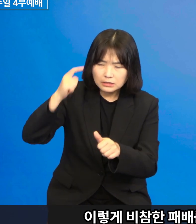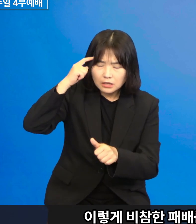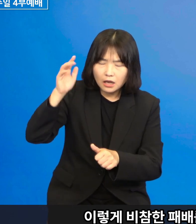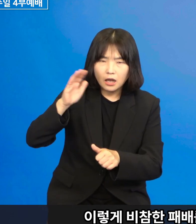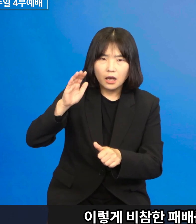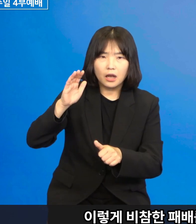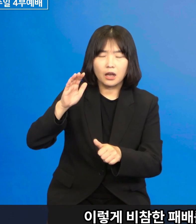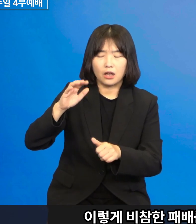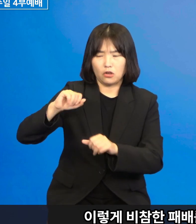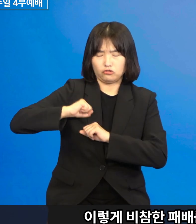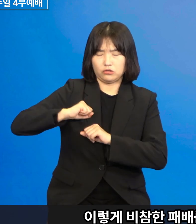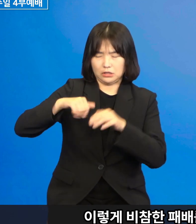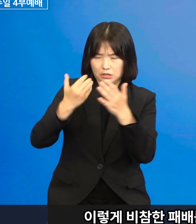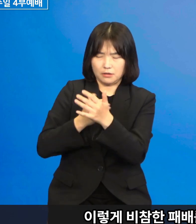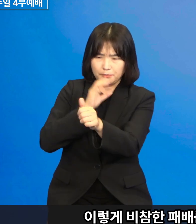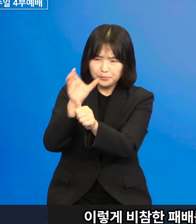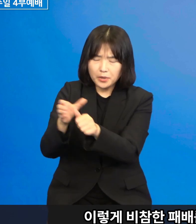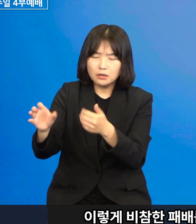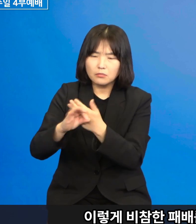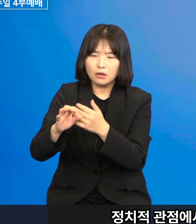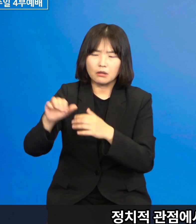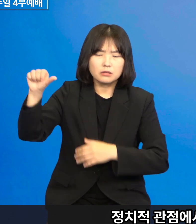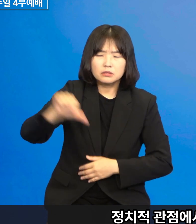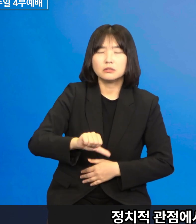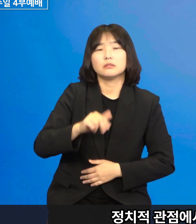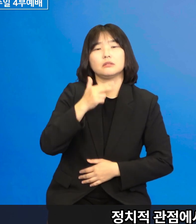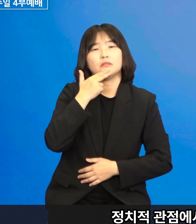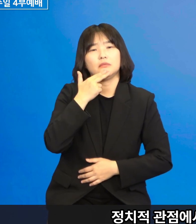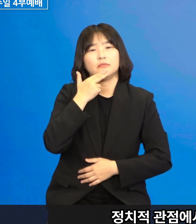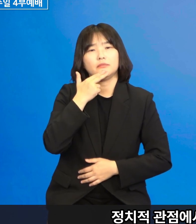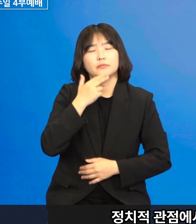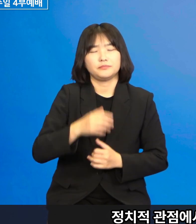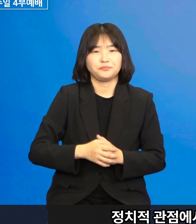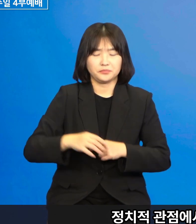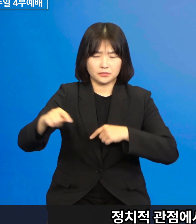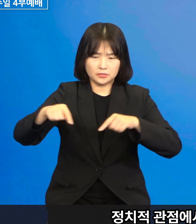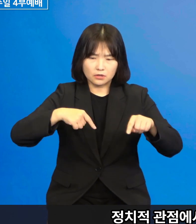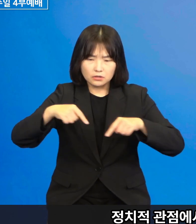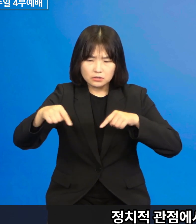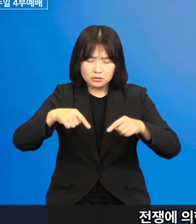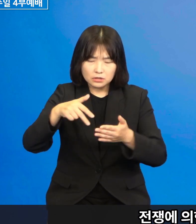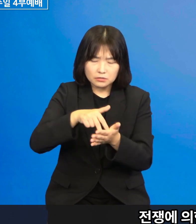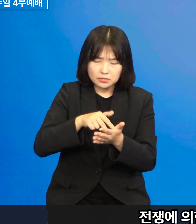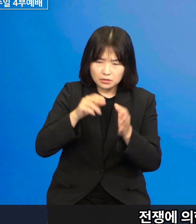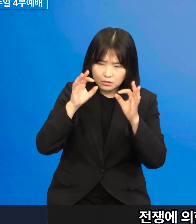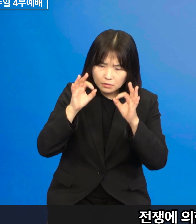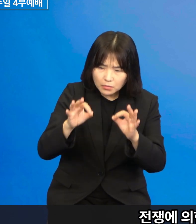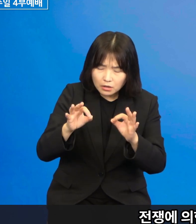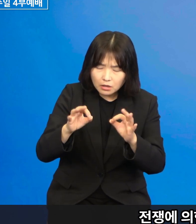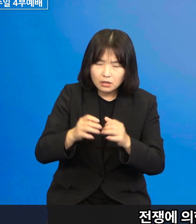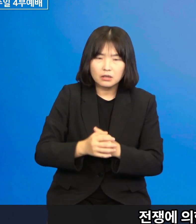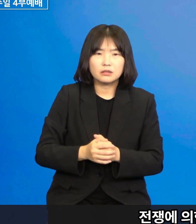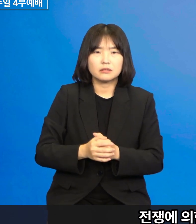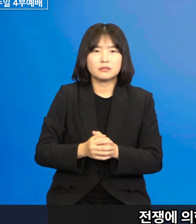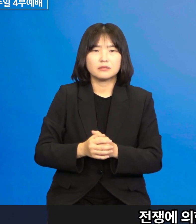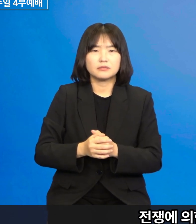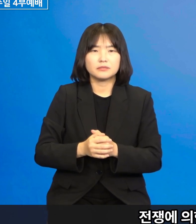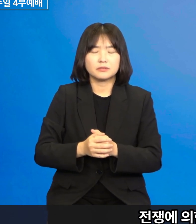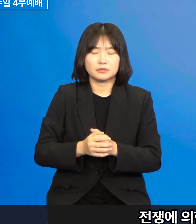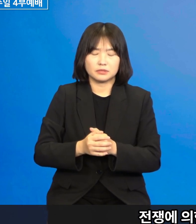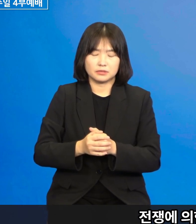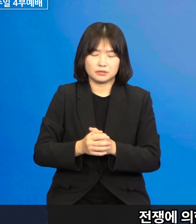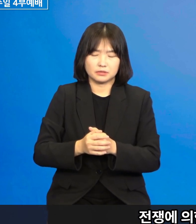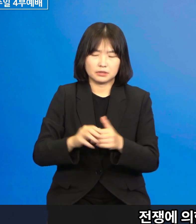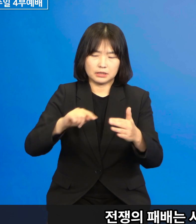비참한 패배를 맞이하지 않았을 겁니다. 정치적 관점에서 패배 이유를 보자면 정쟁에 의한 내부